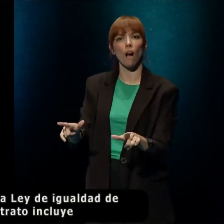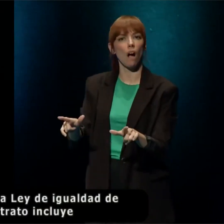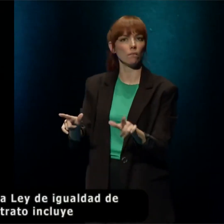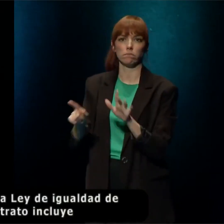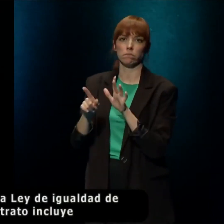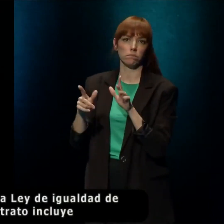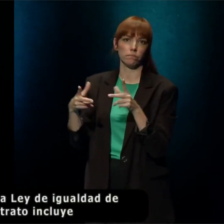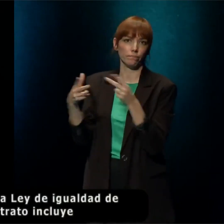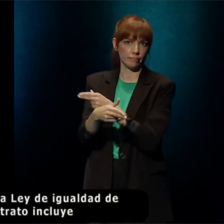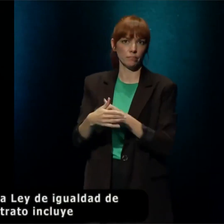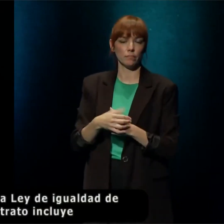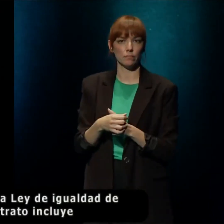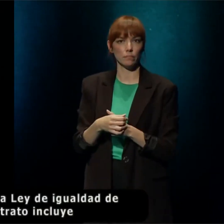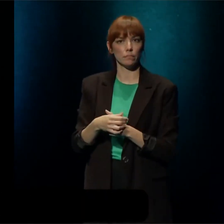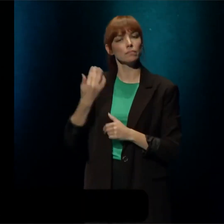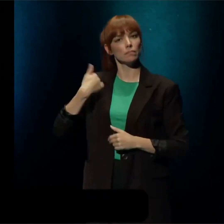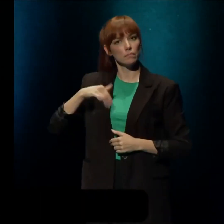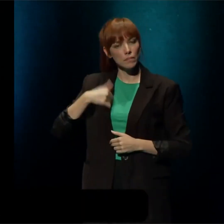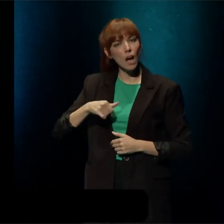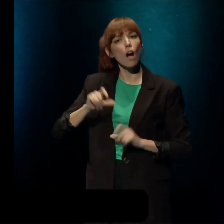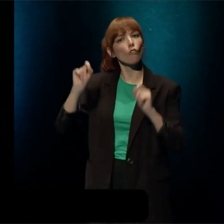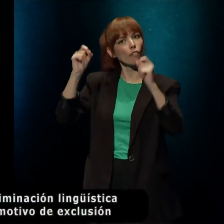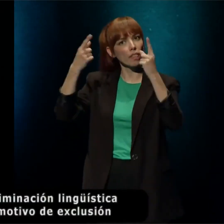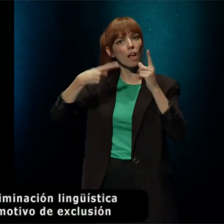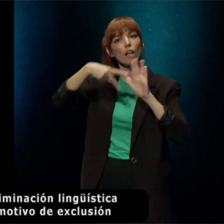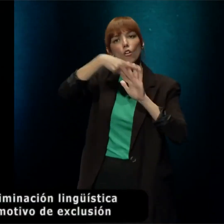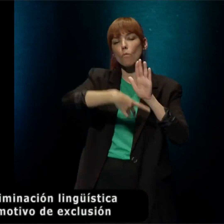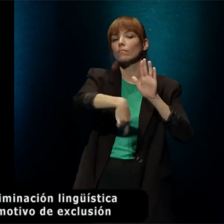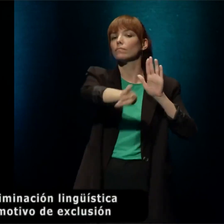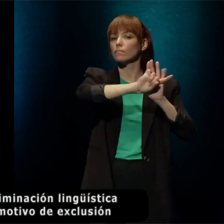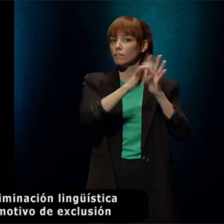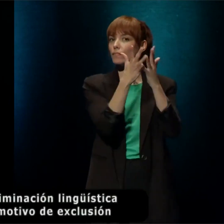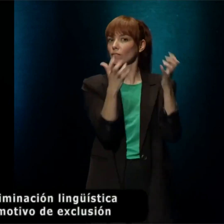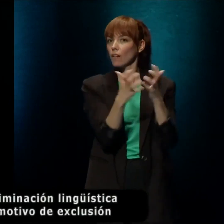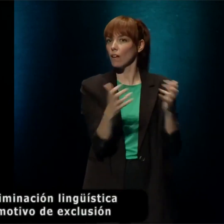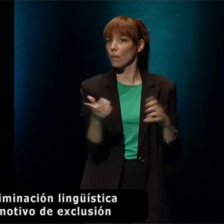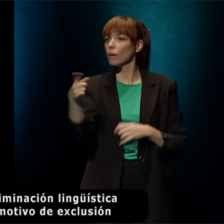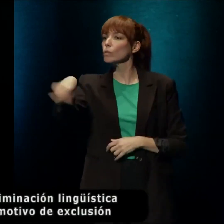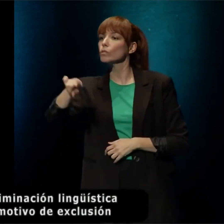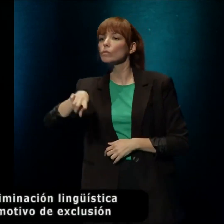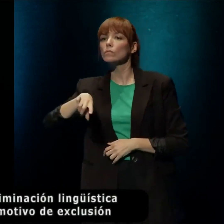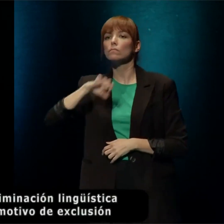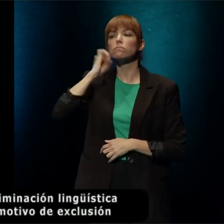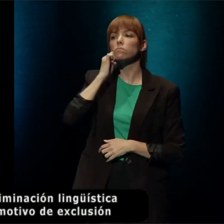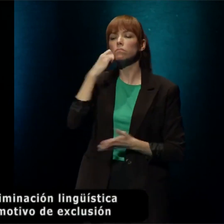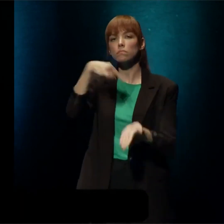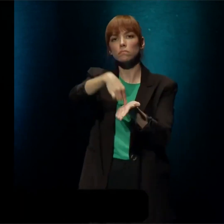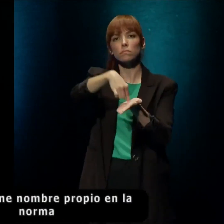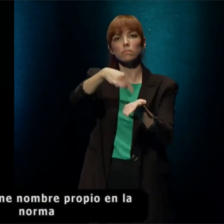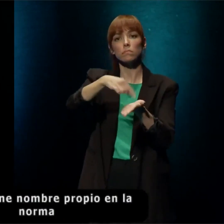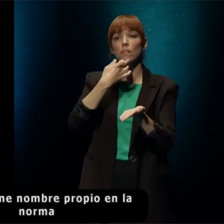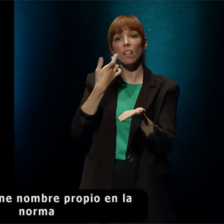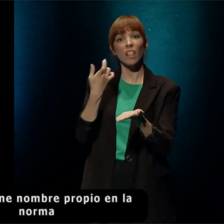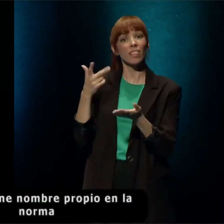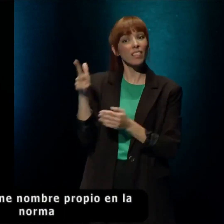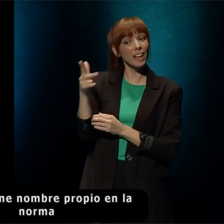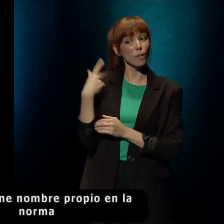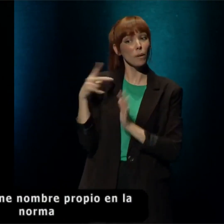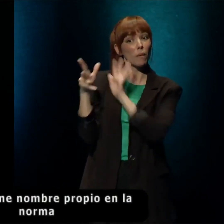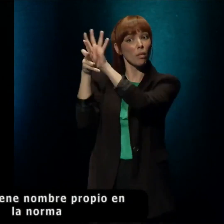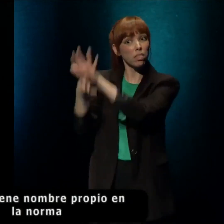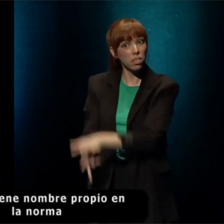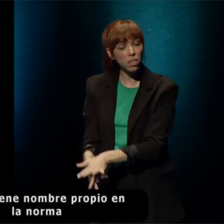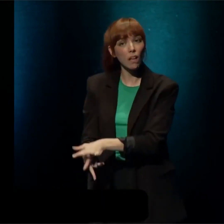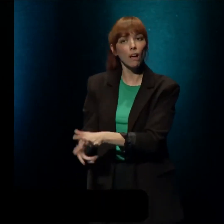que ya tiene nombre propio en la norma, para que podáis invocarlo cuando se os prive